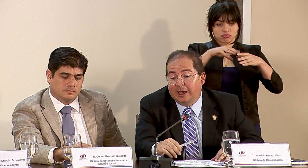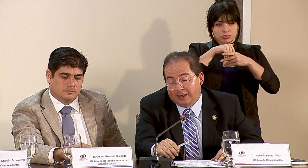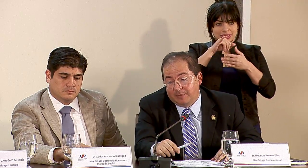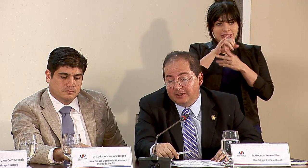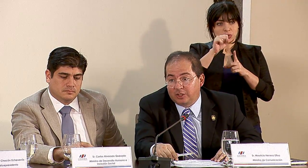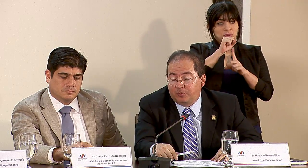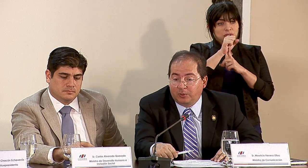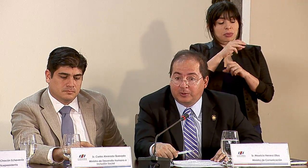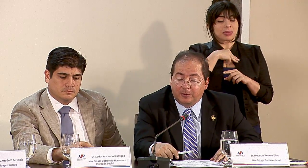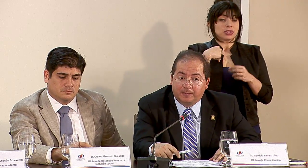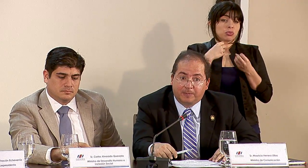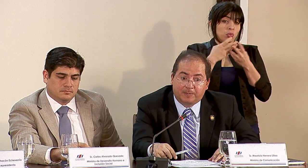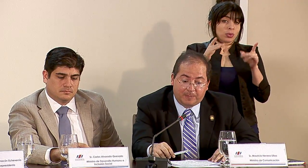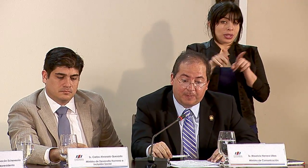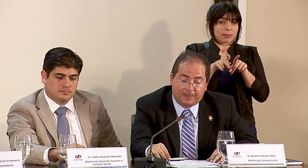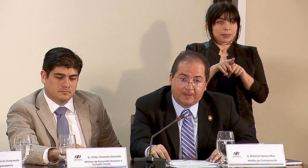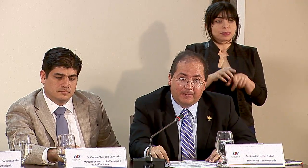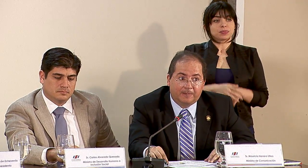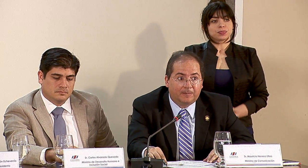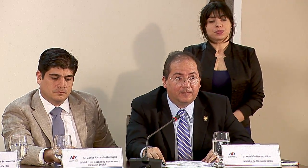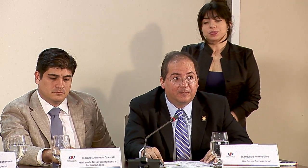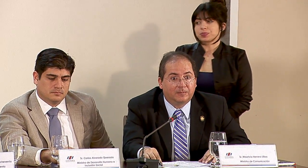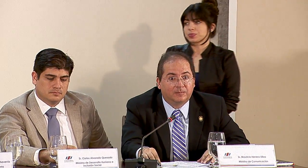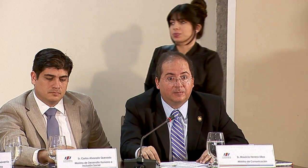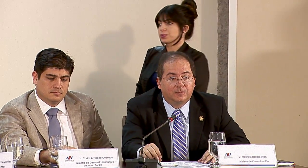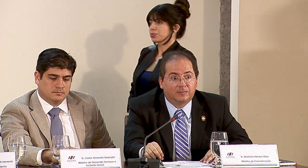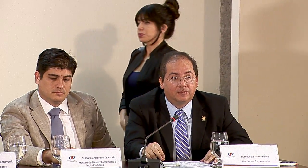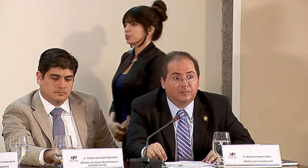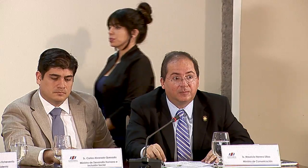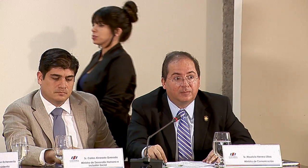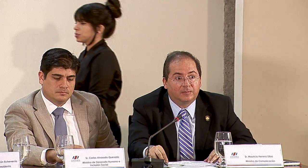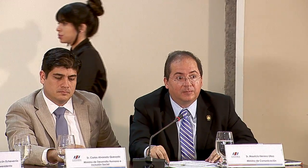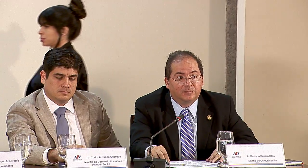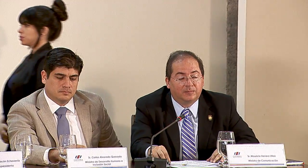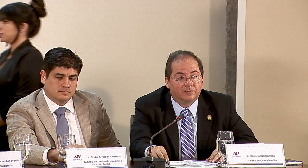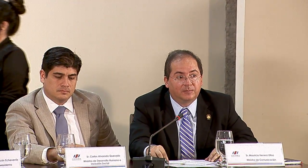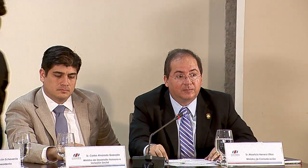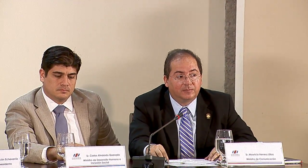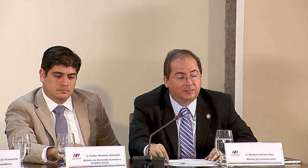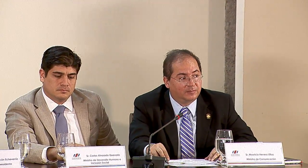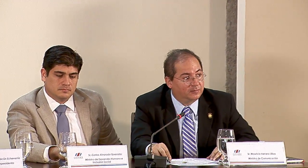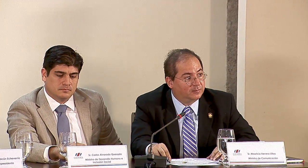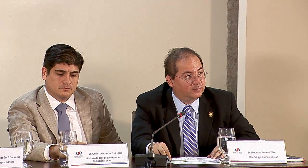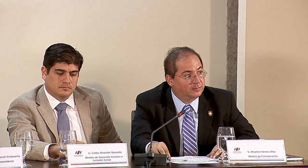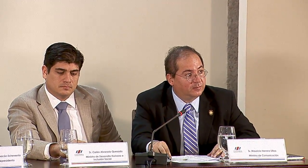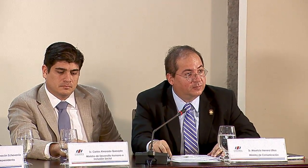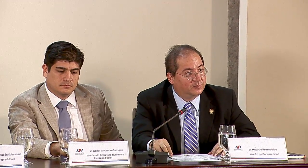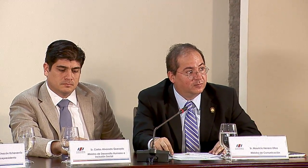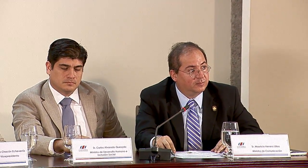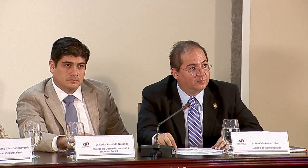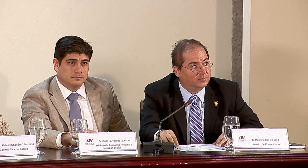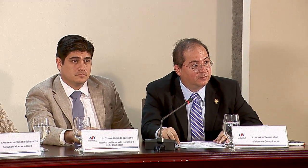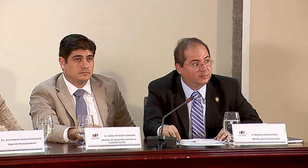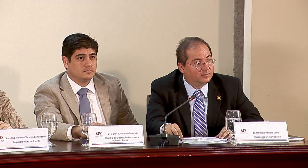casos y al Ministerio Público. Óscar Ulloa, después de doña Carmen y Andrés Martínez.